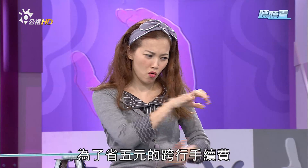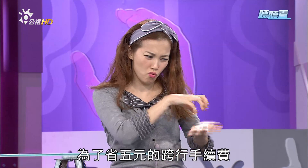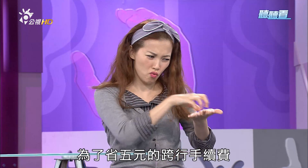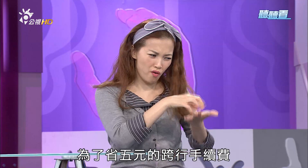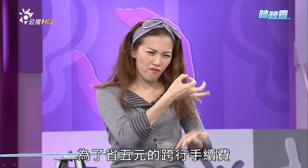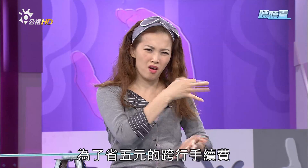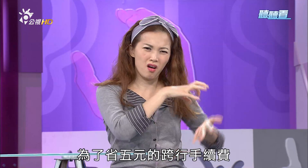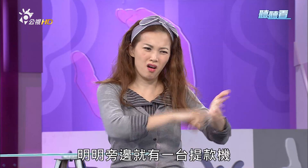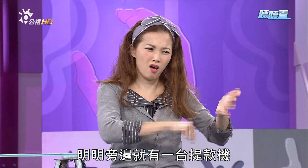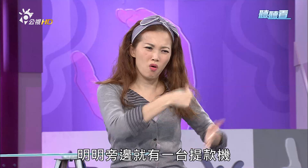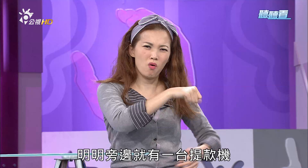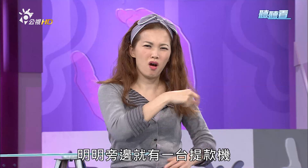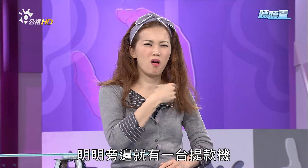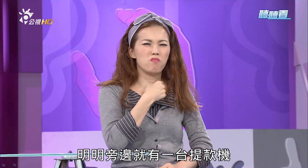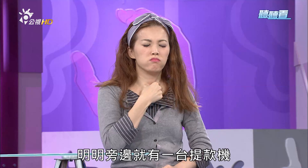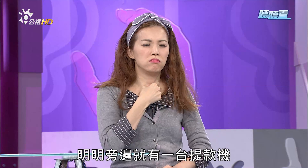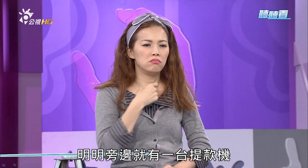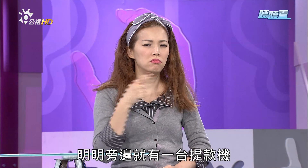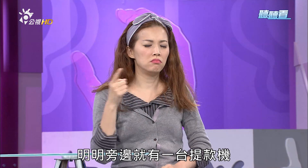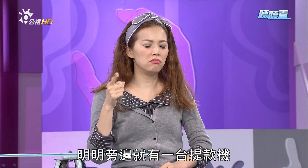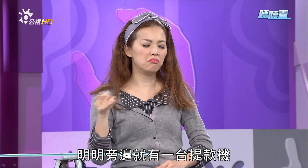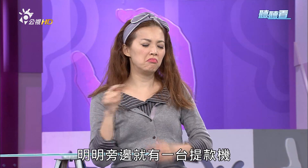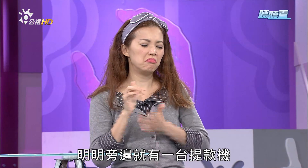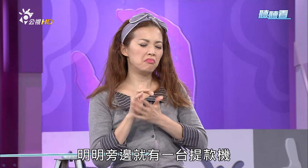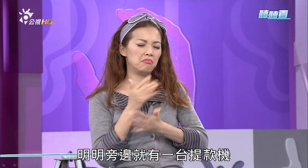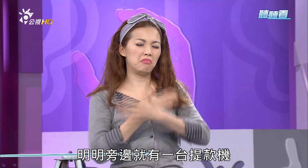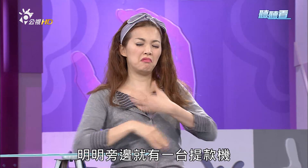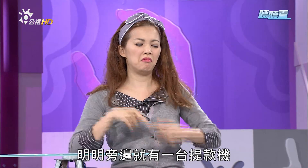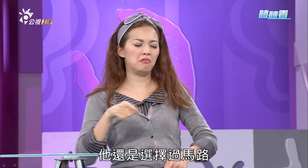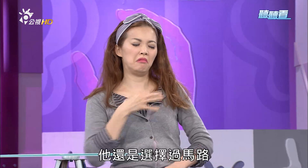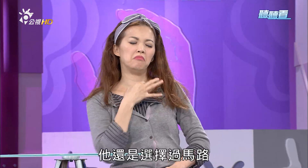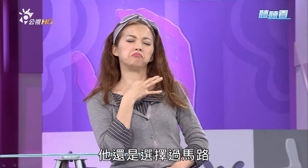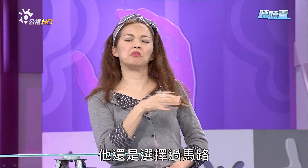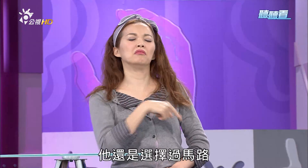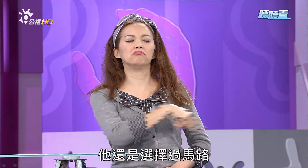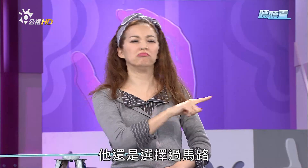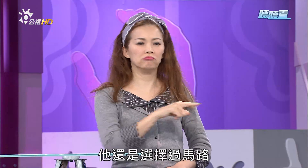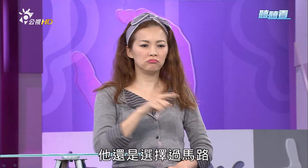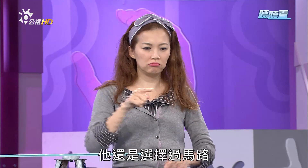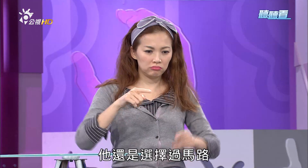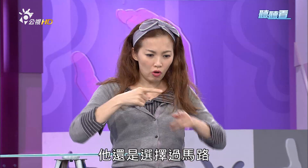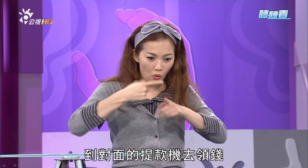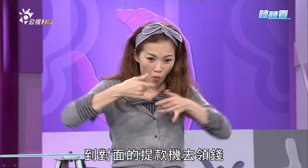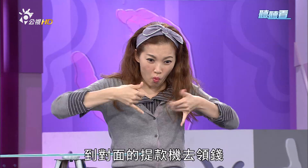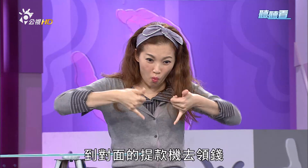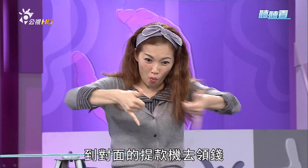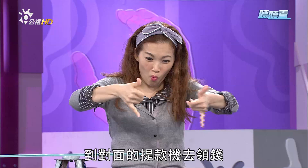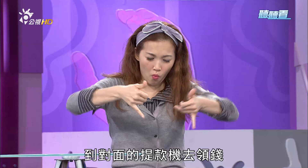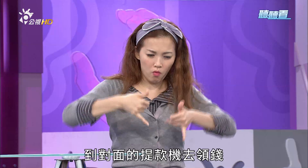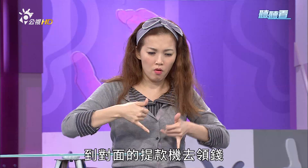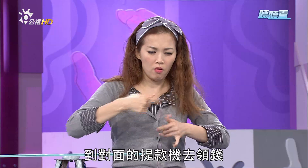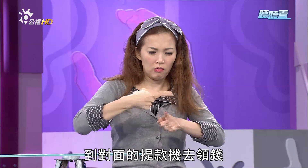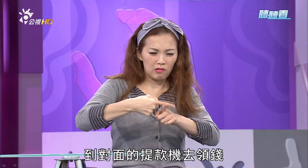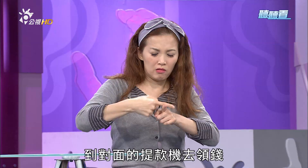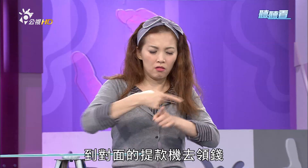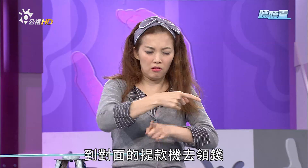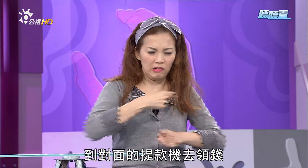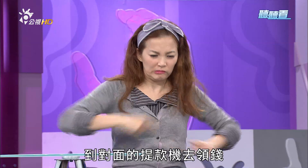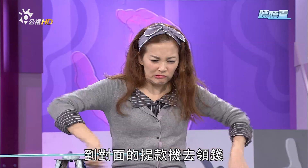费，明明旁边就有一台提款机，他还是选择过马路到对面的提款机去领